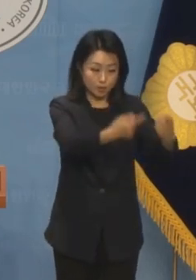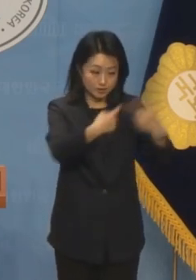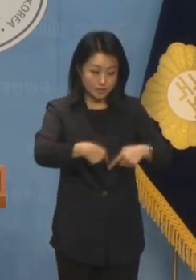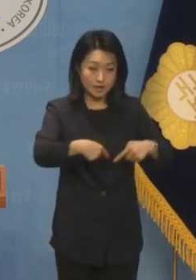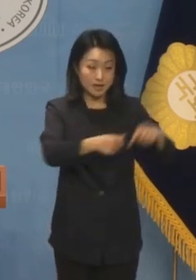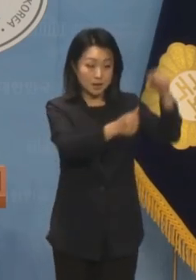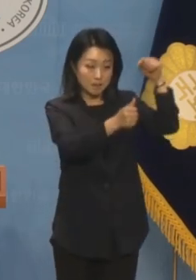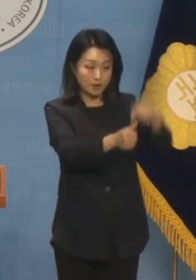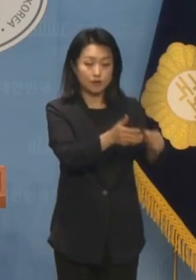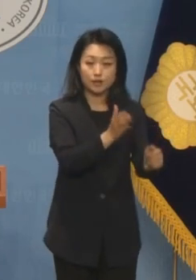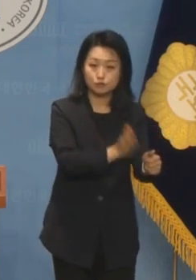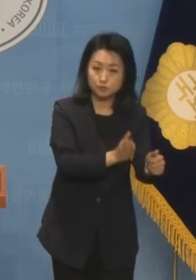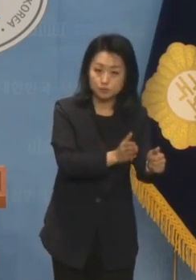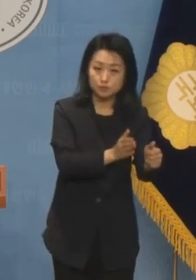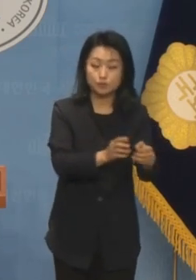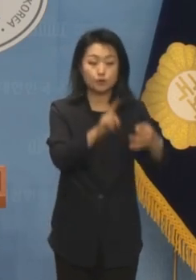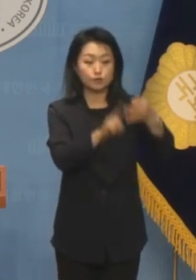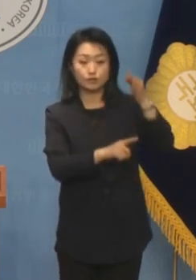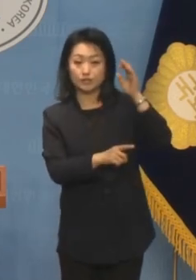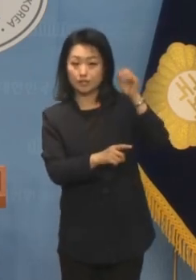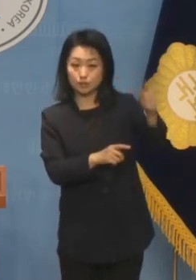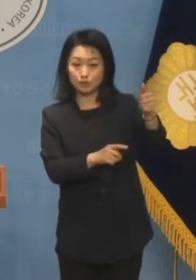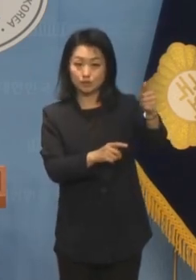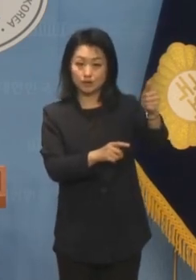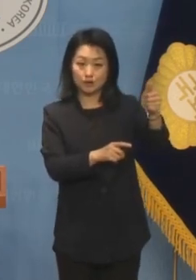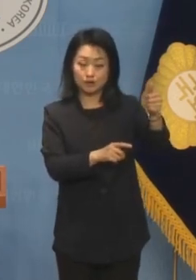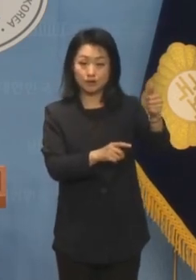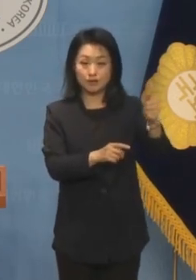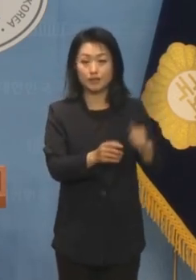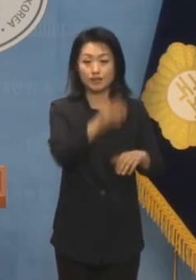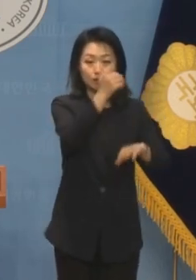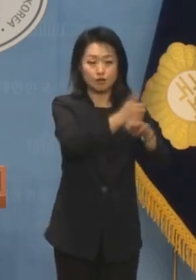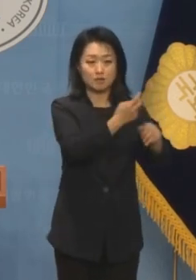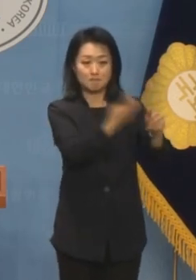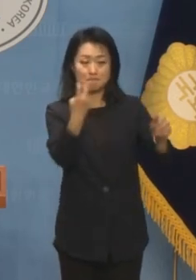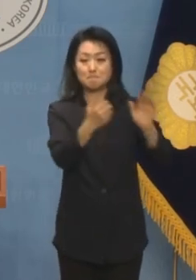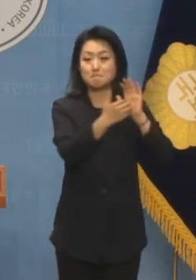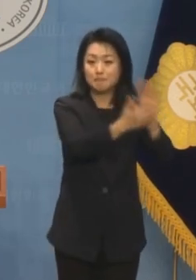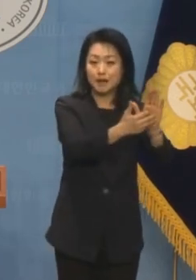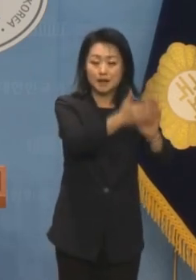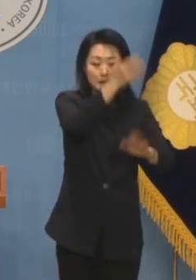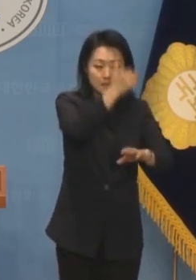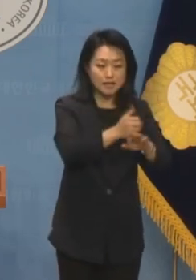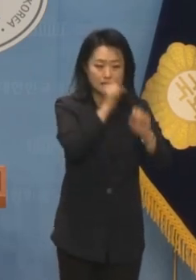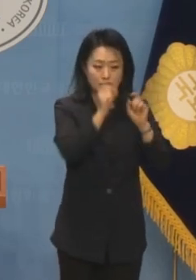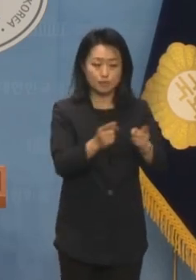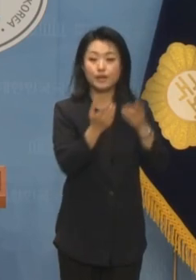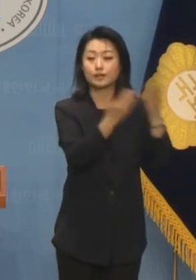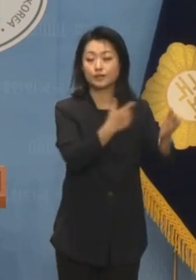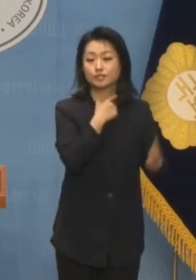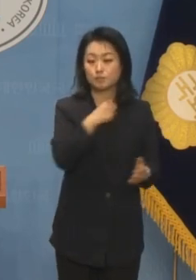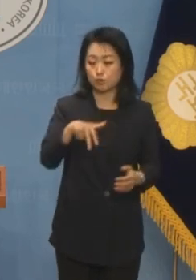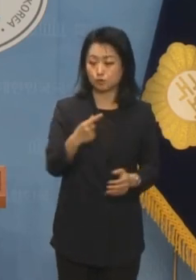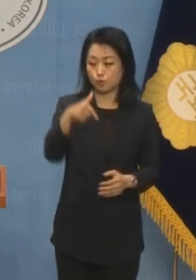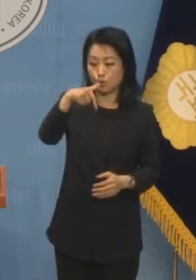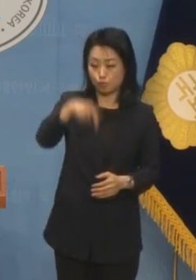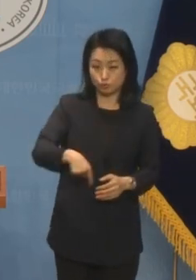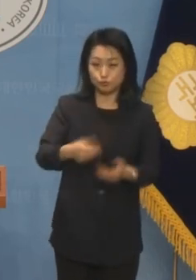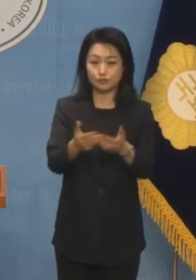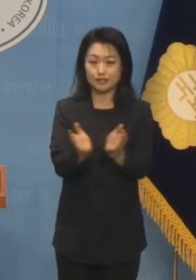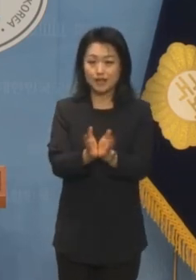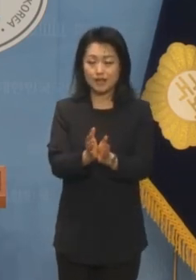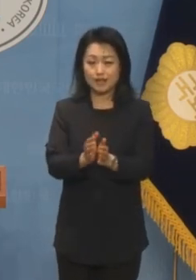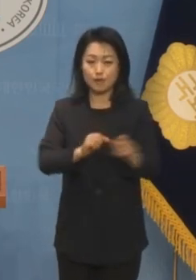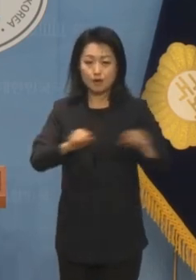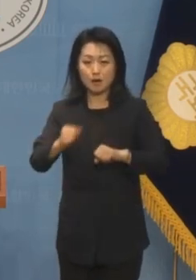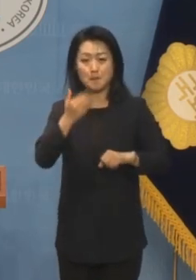명령하길 바랍니다. 윤 대통령이 비참한 말로를 피할 수 있는 마지막 기회입니다. 조국 혁신당은 합니다.